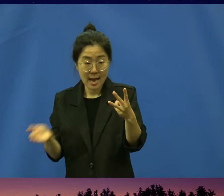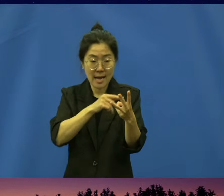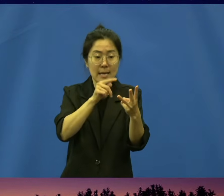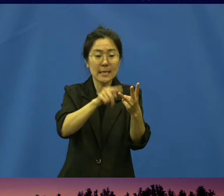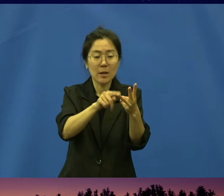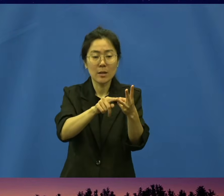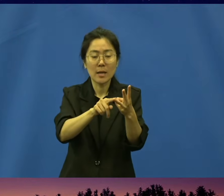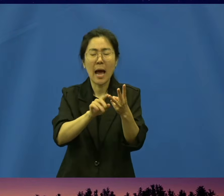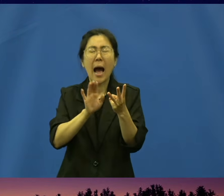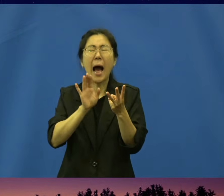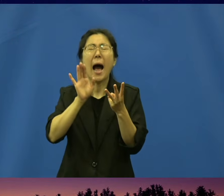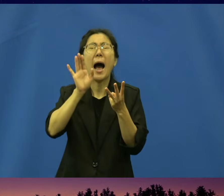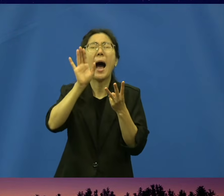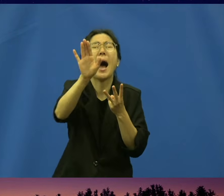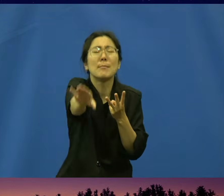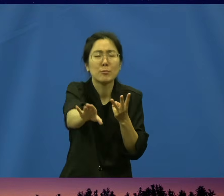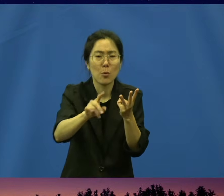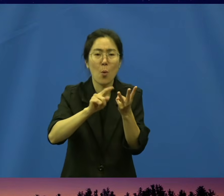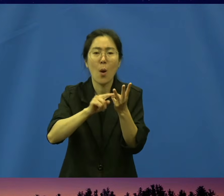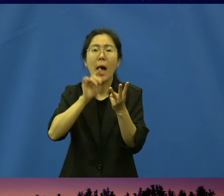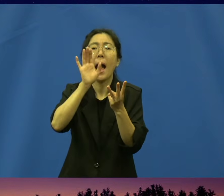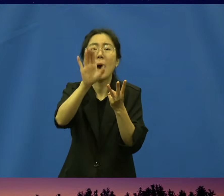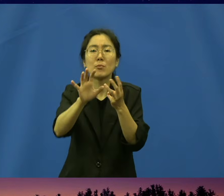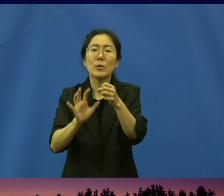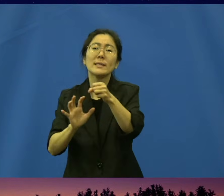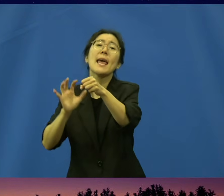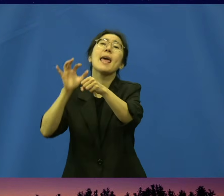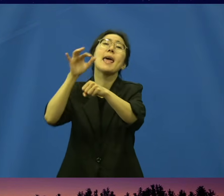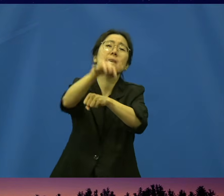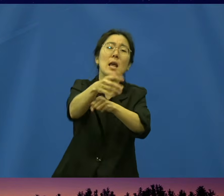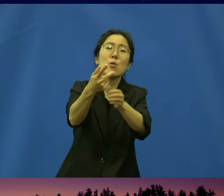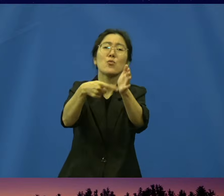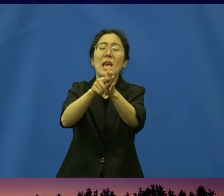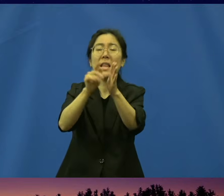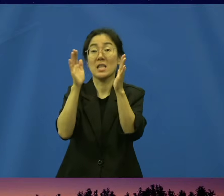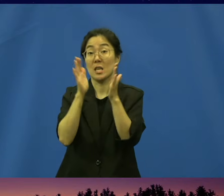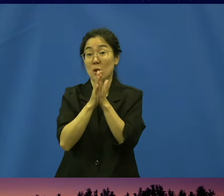한국교회, 세계교회를 위한 기도를 주님께서 그날 밤에 드리셨습니다.